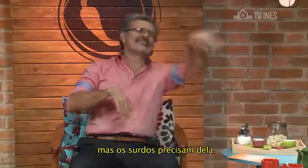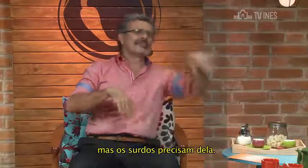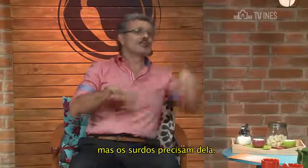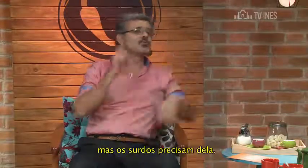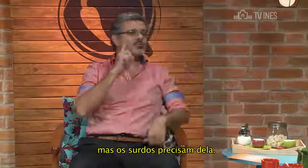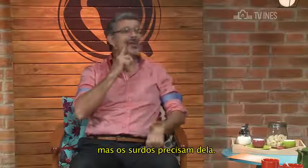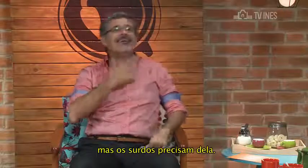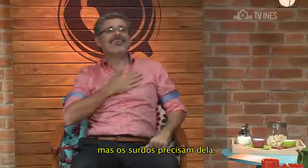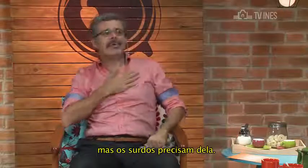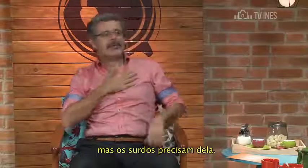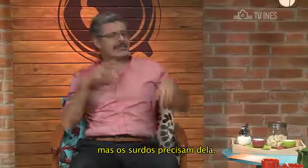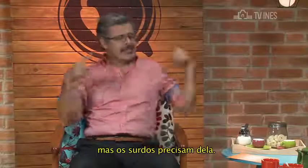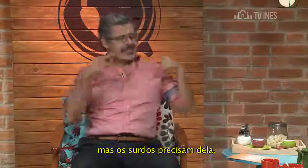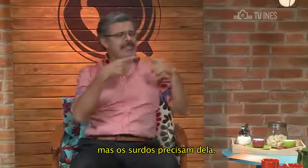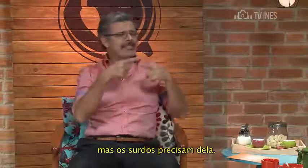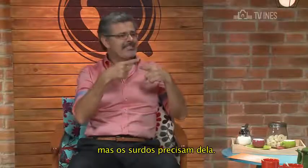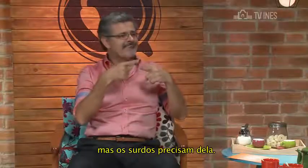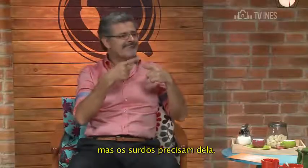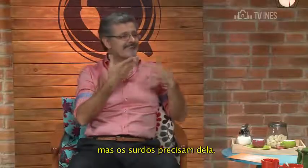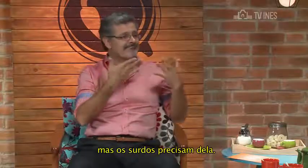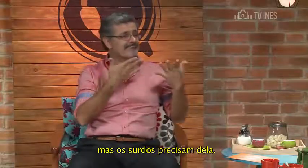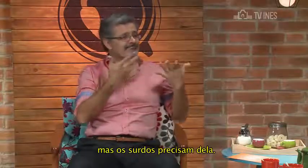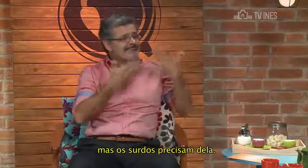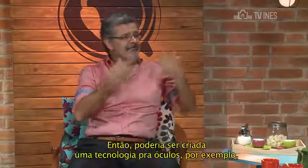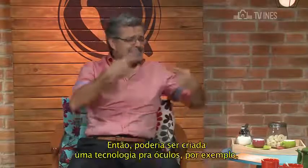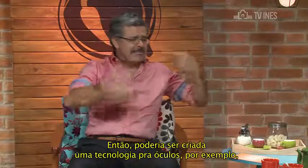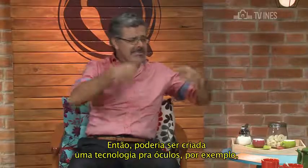legenda, mas os surdos precisam dela.